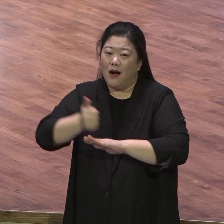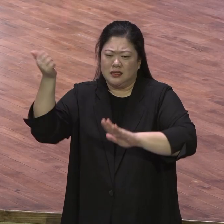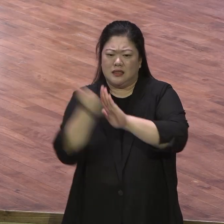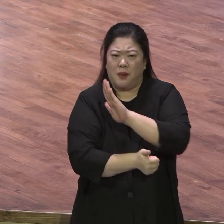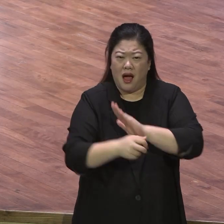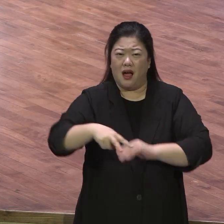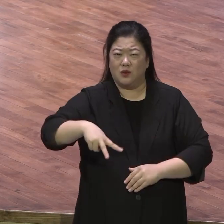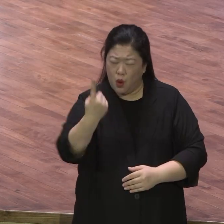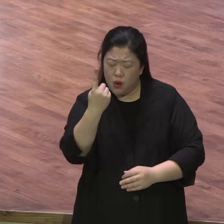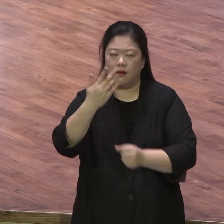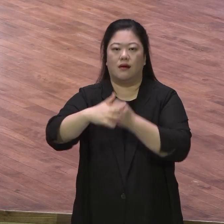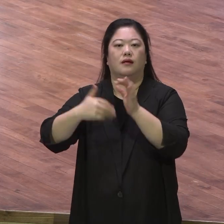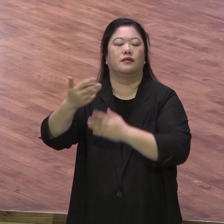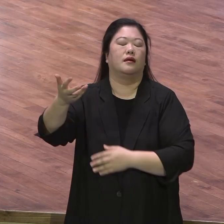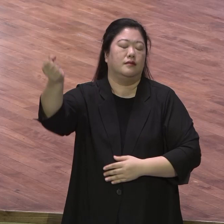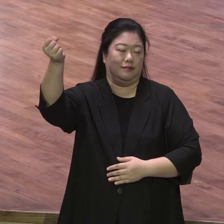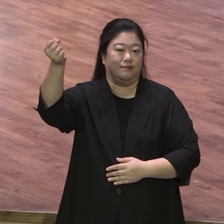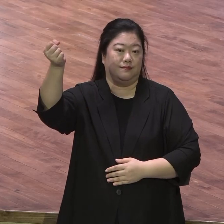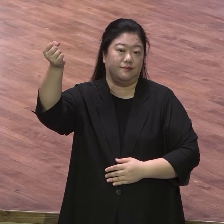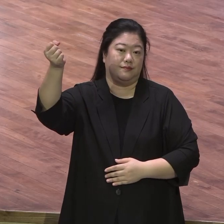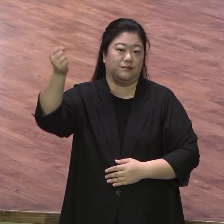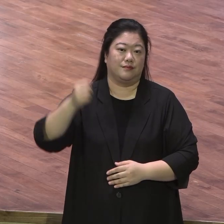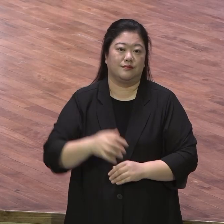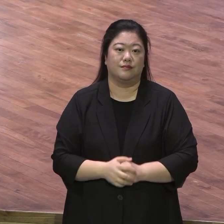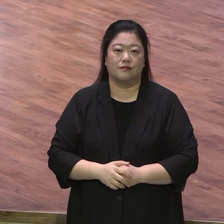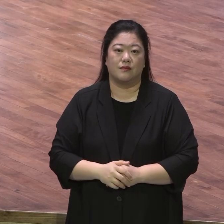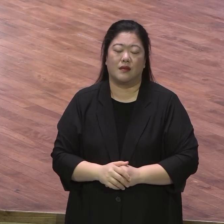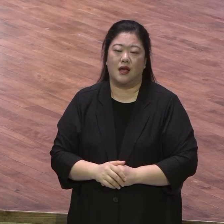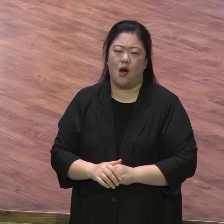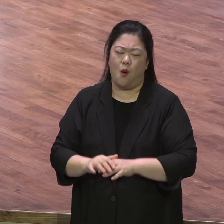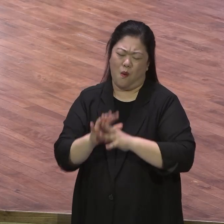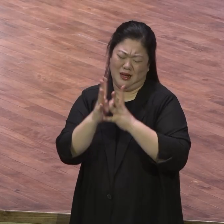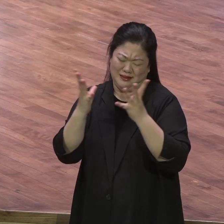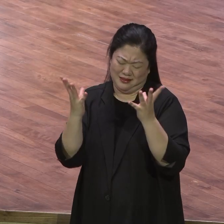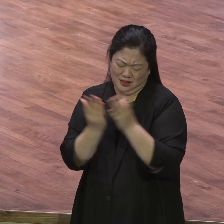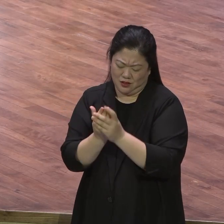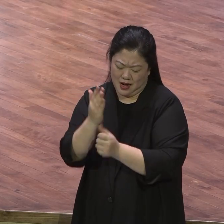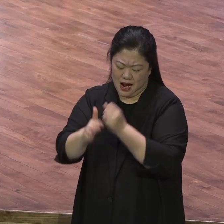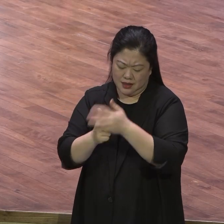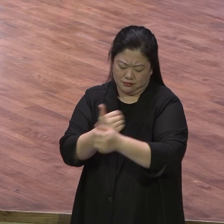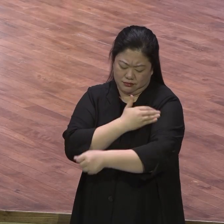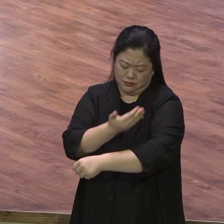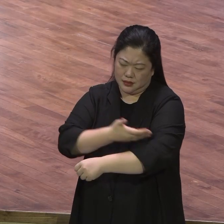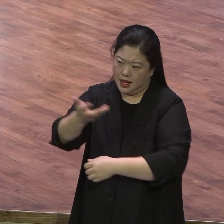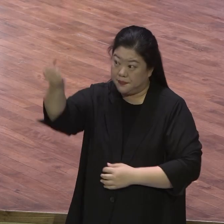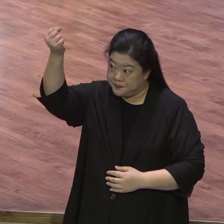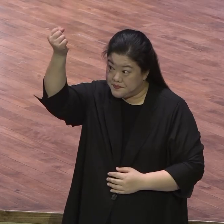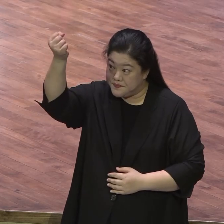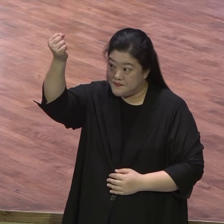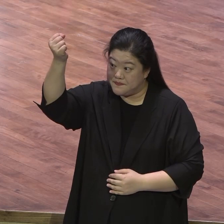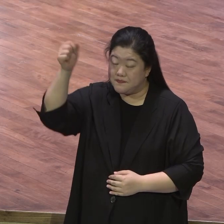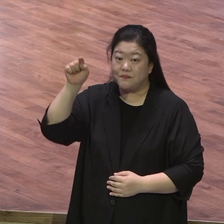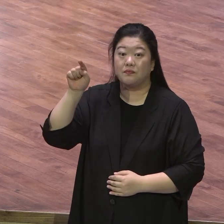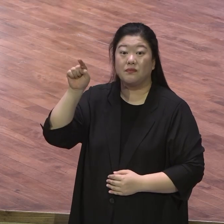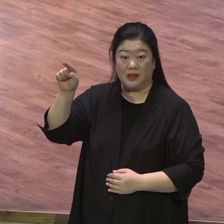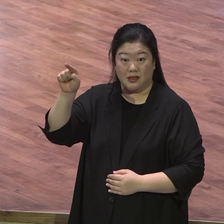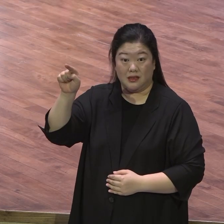절대주권에 대한 불신앙의